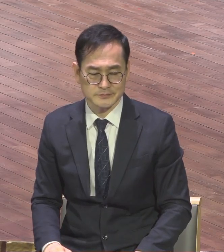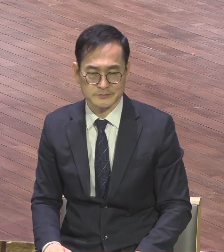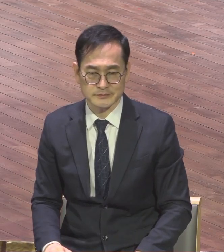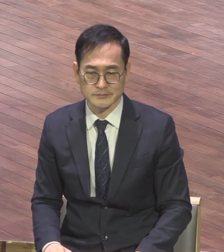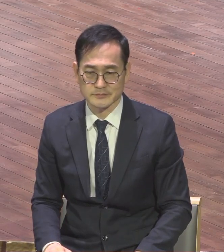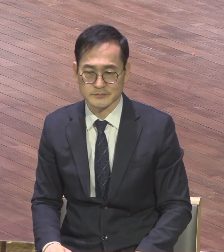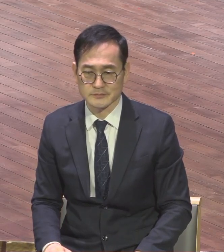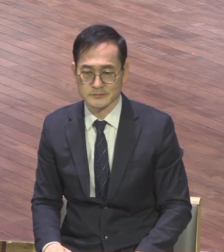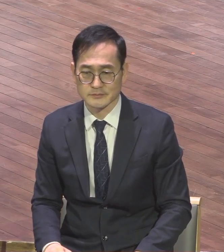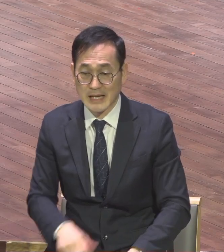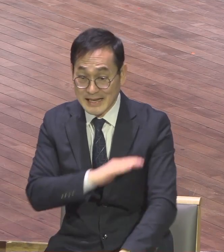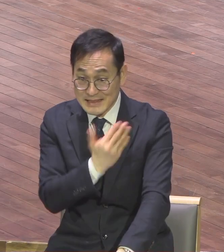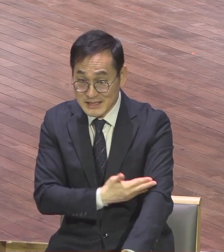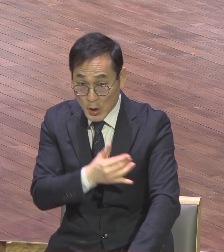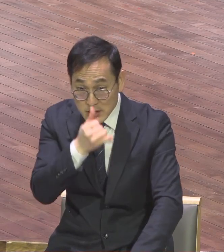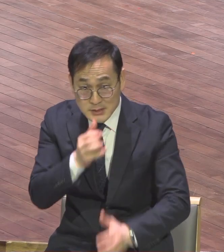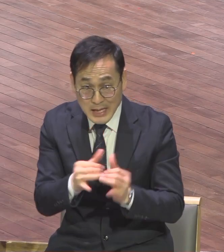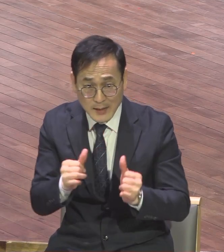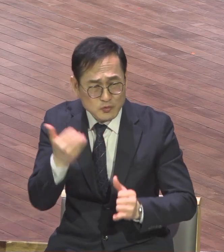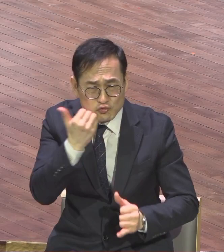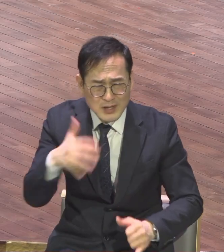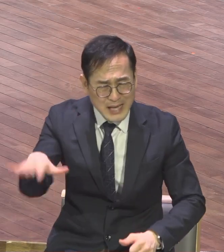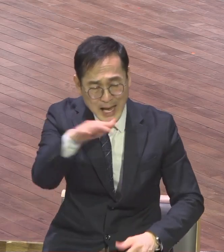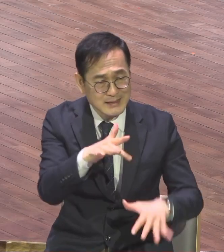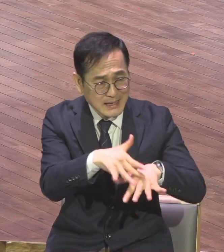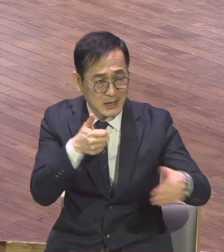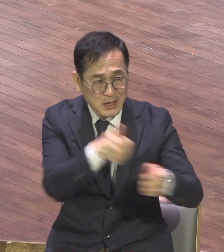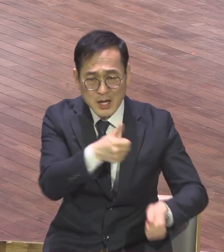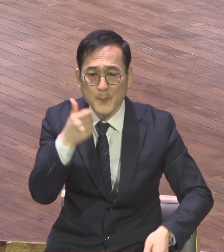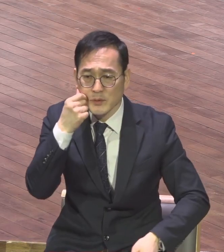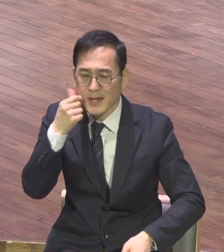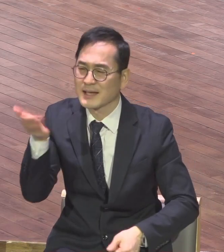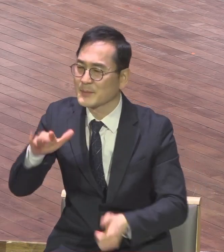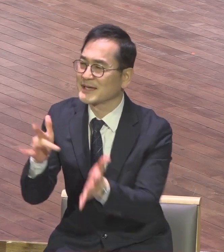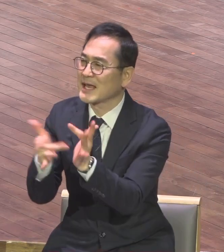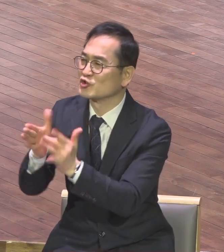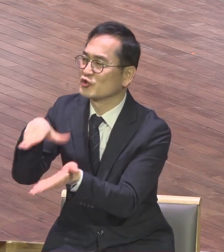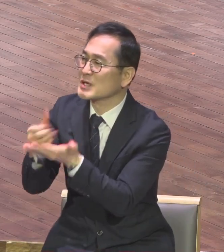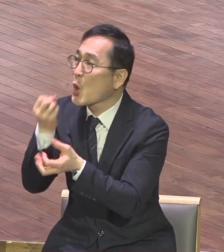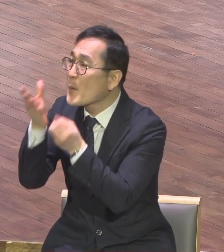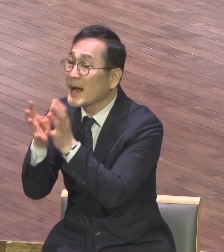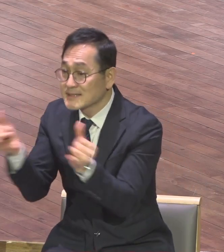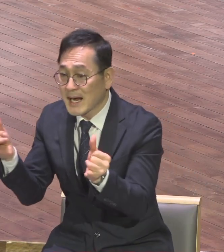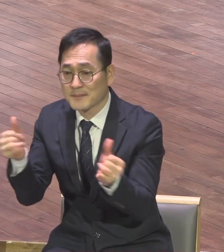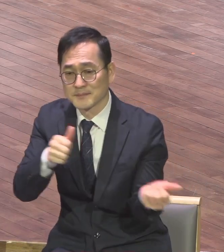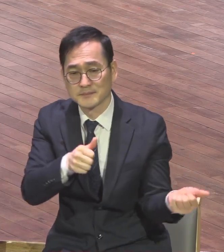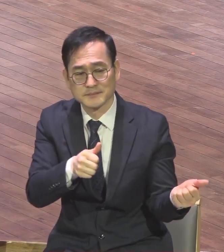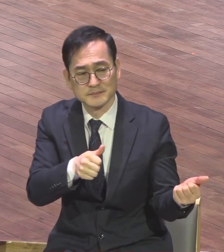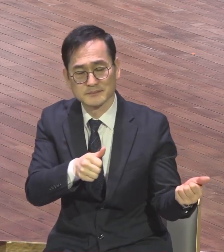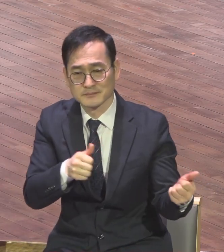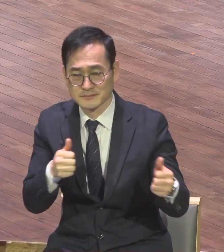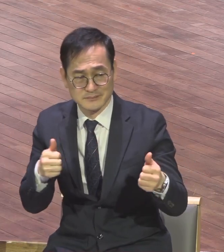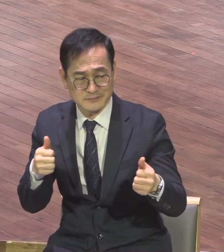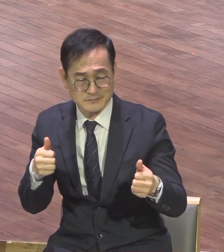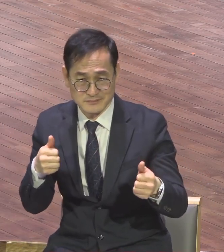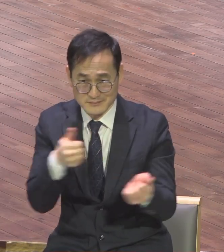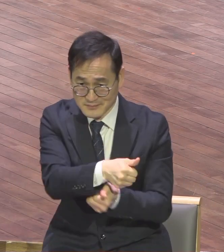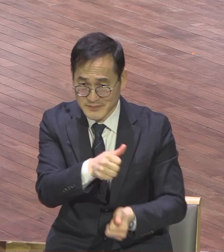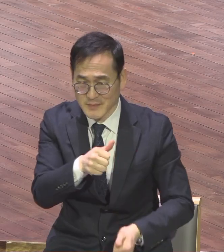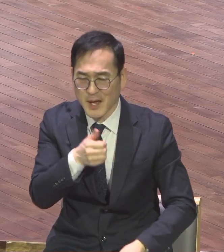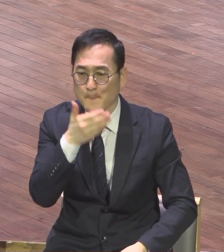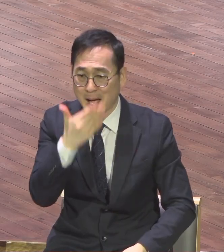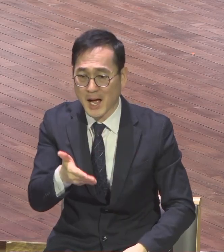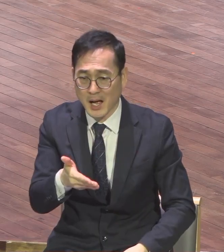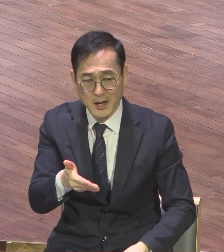이길 수 없는데 예수를 그리스도로 고백한 자는 사단이 절대 이기지를 못한다는 것입니다. 다 주신 거죠.